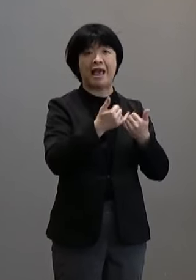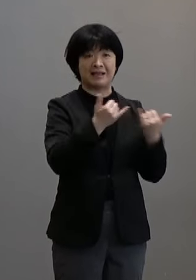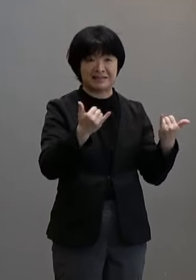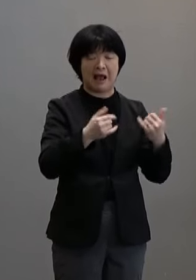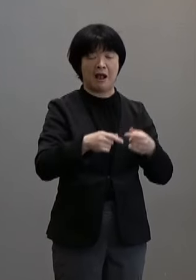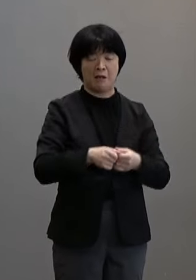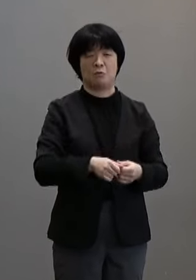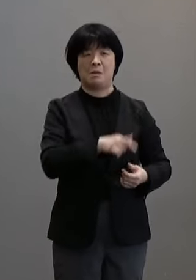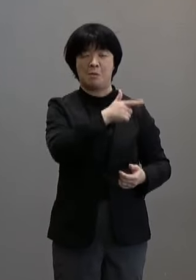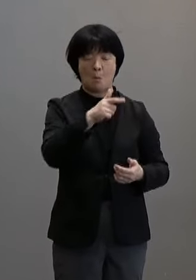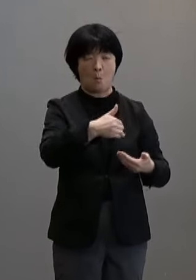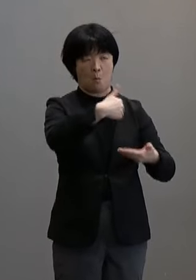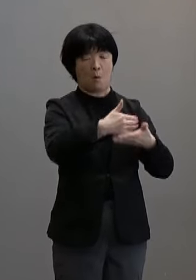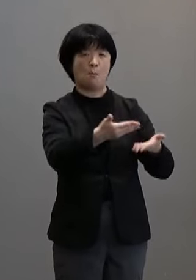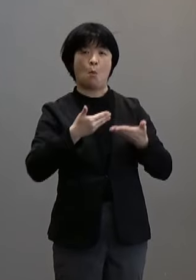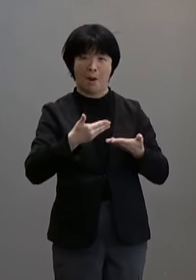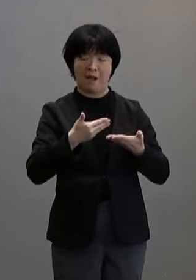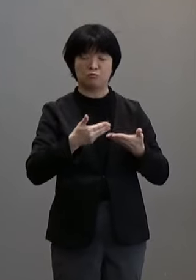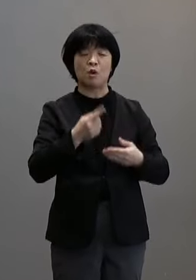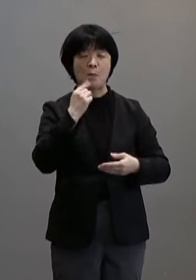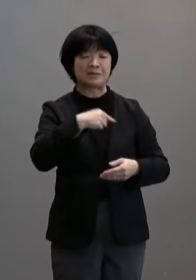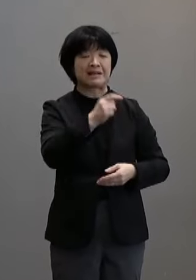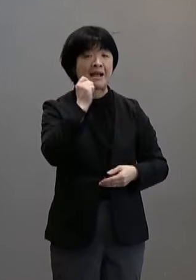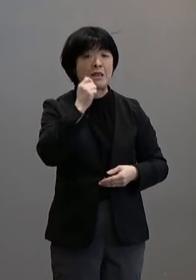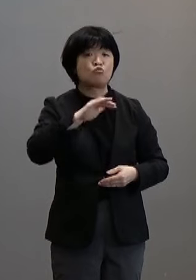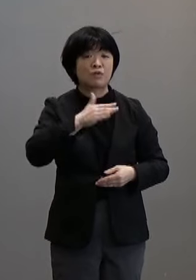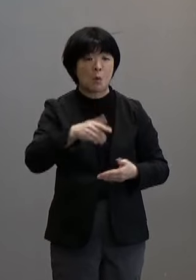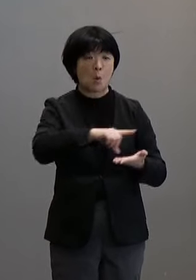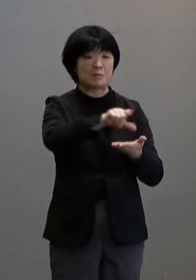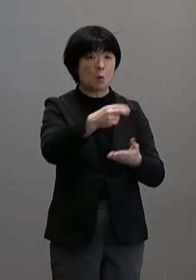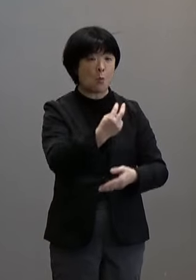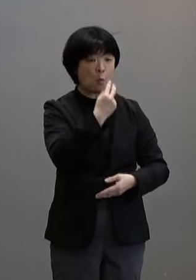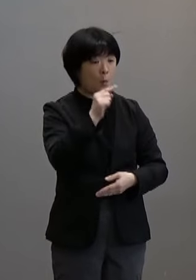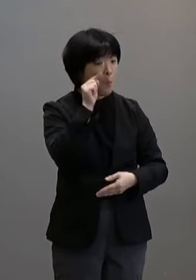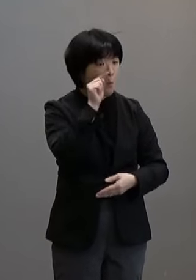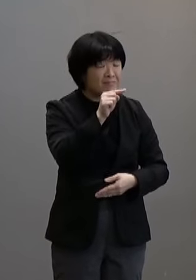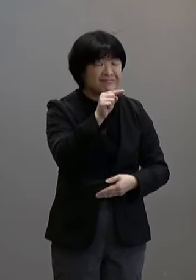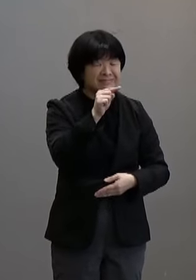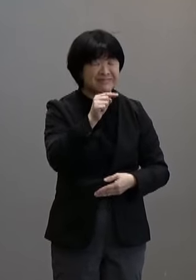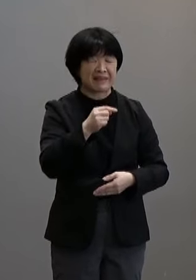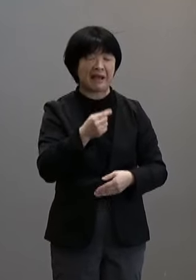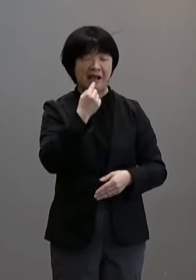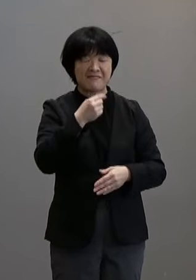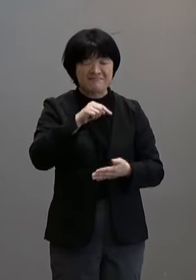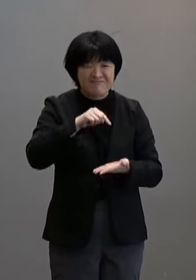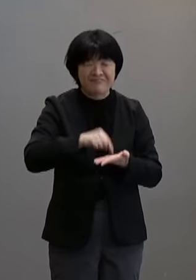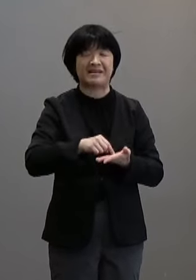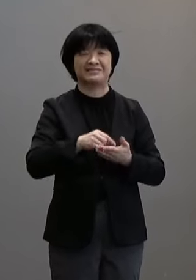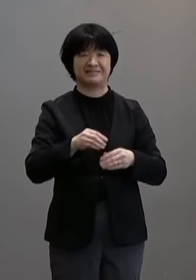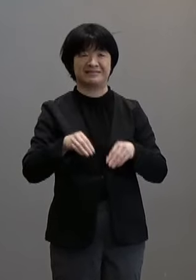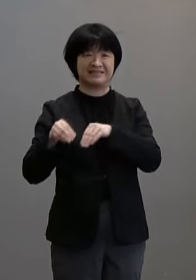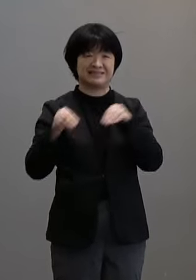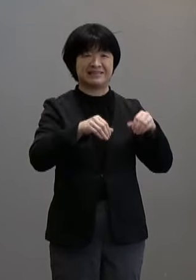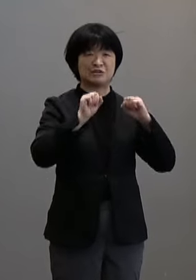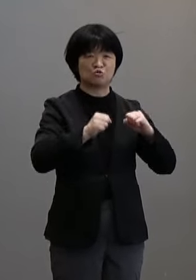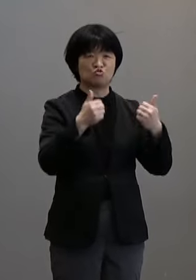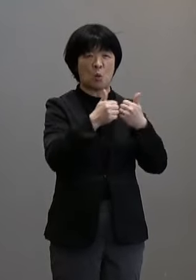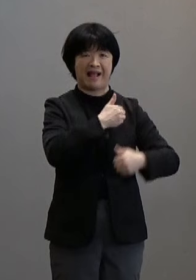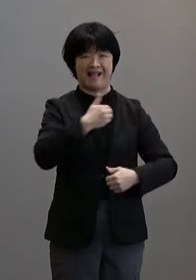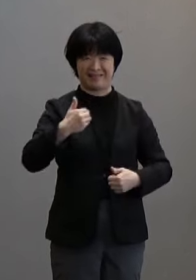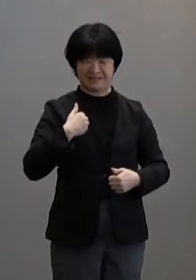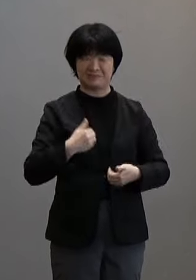会場に行く時間がない方でも地元の雰囲気を味わいながら手軽に移住相談することができますので、ぜひご参加を